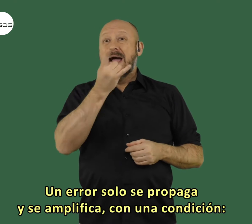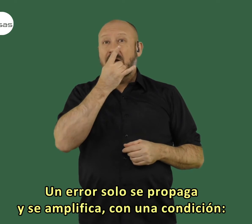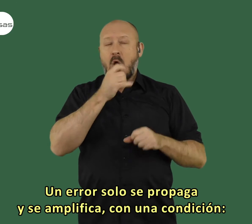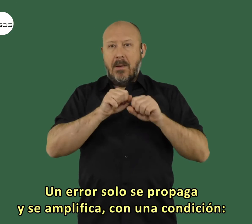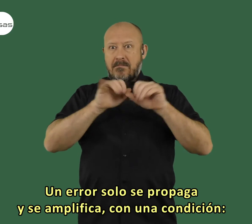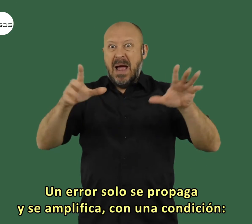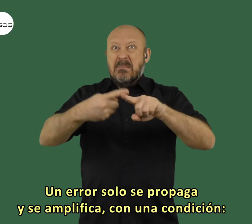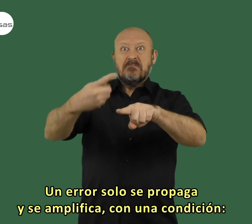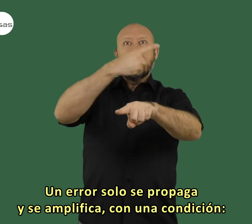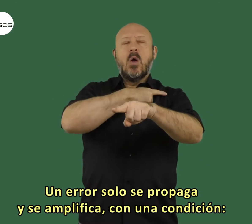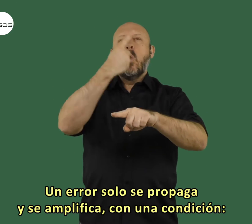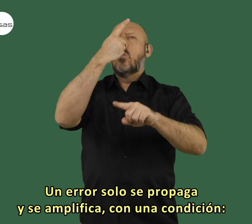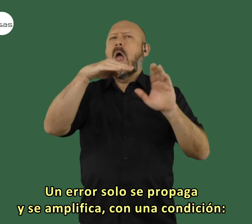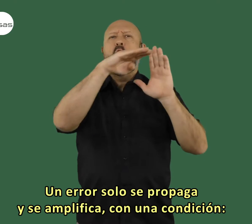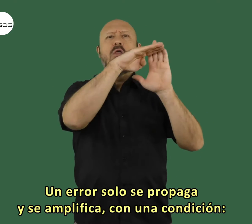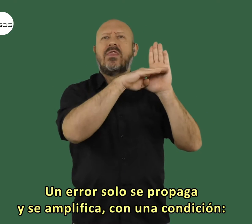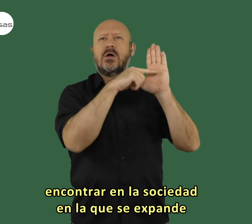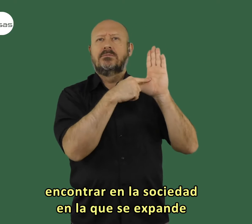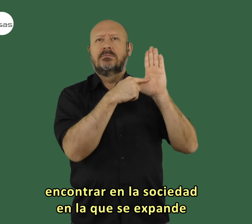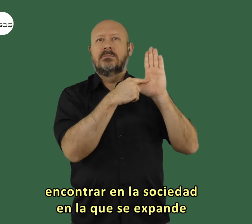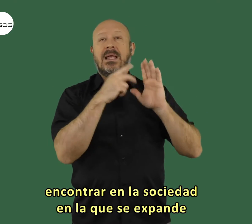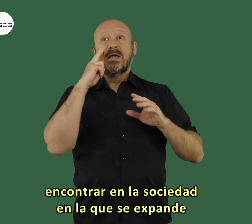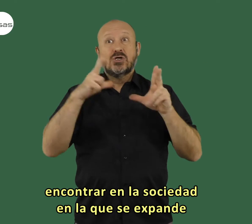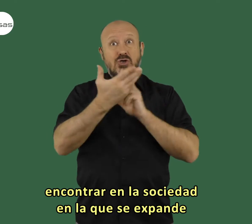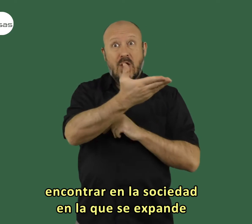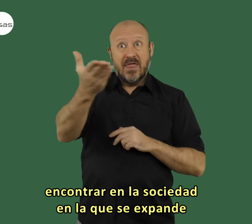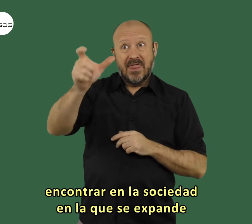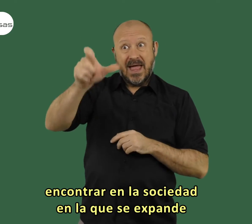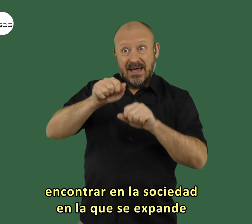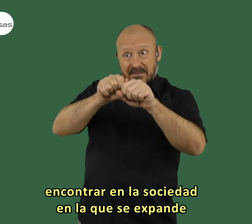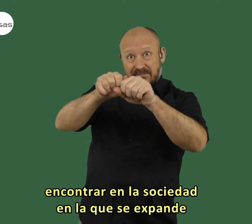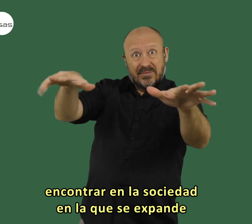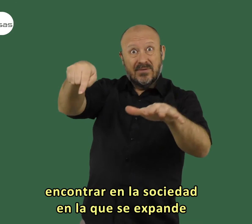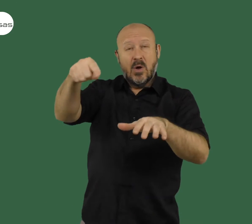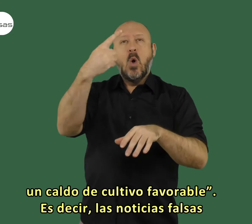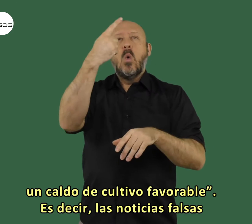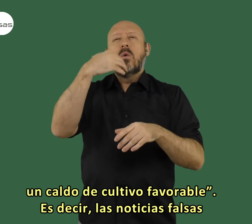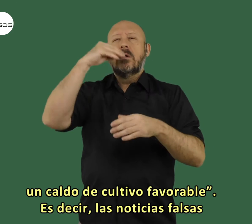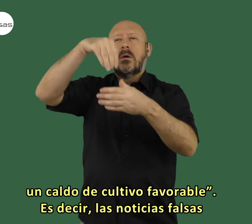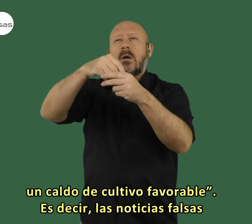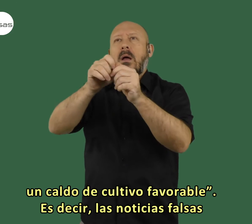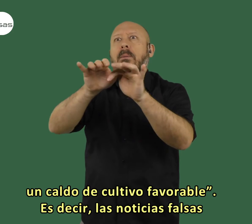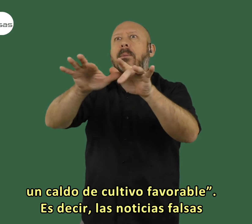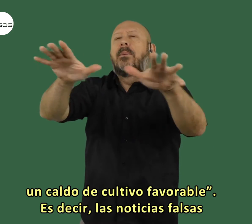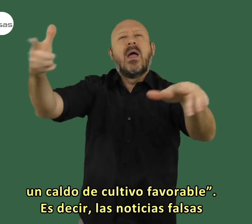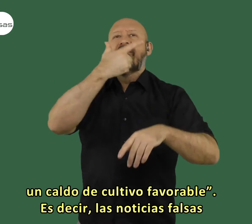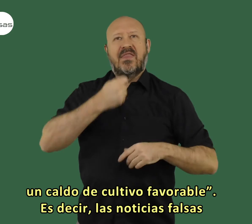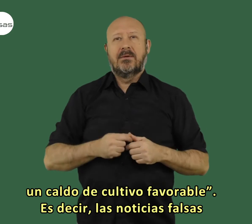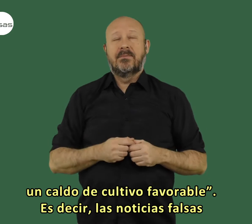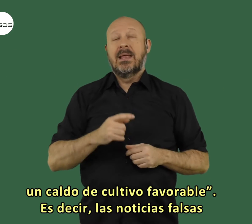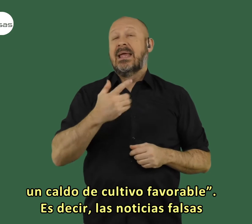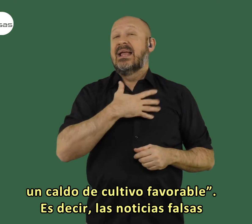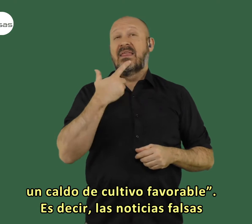se propaga y se amplifica con una condición: encontrar en la sociedad en la que se expande un caldo de cultivo